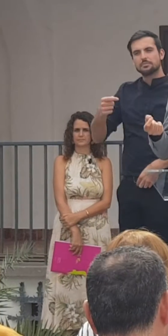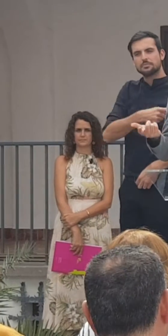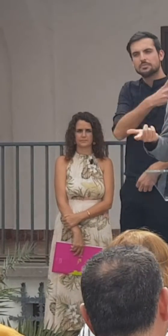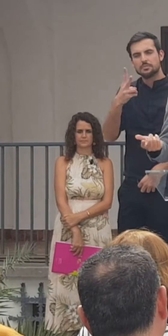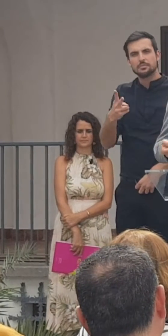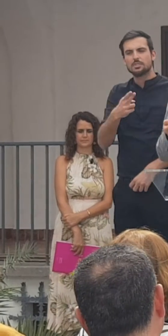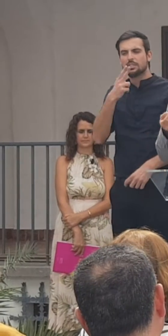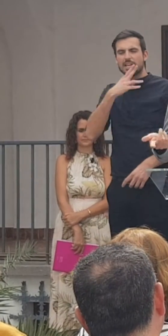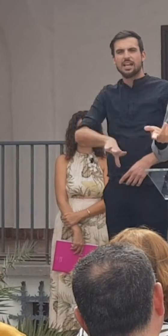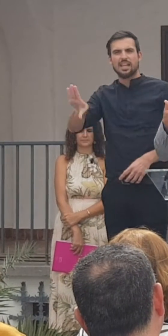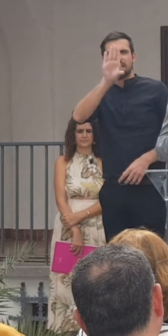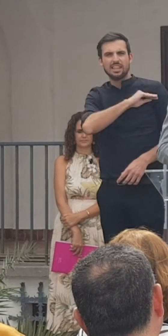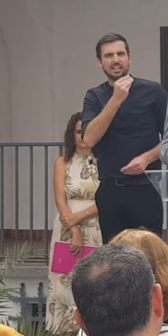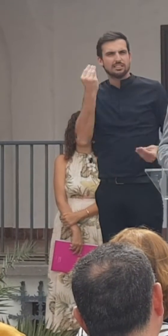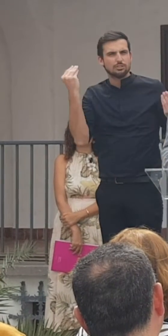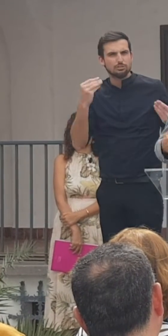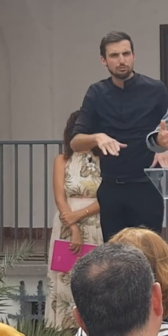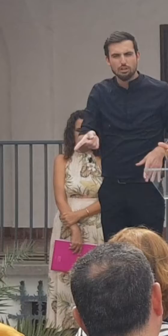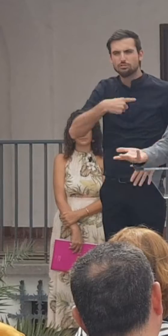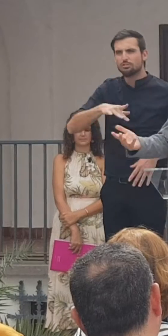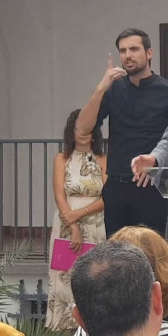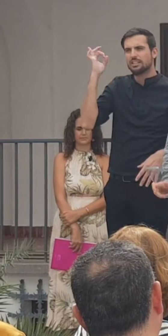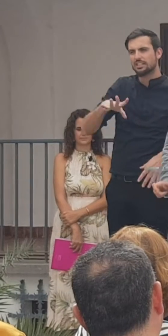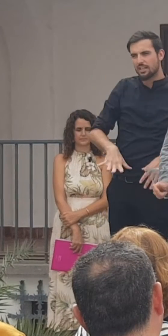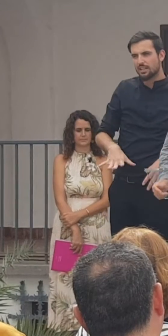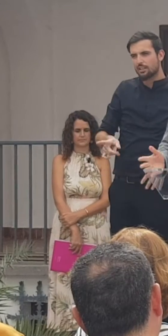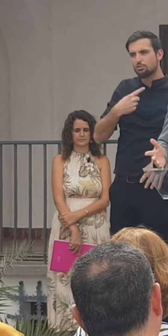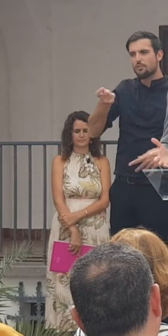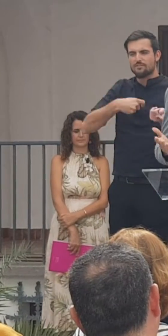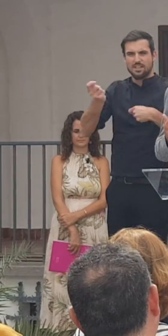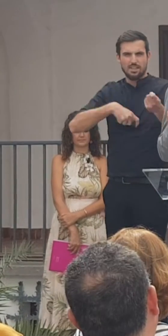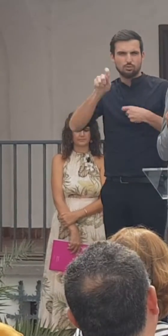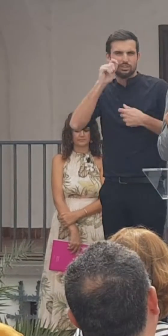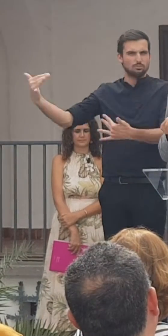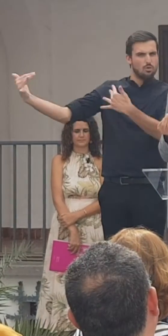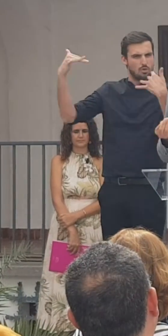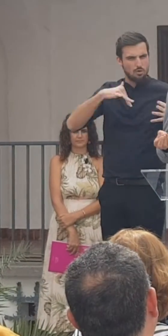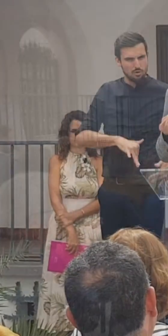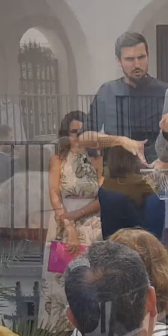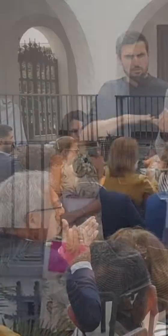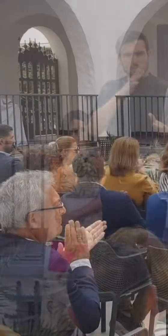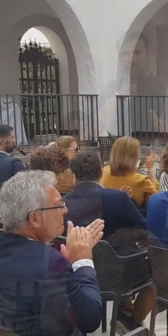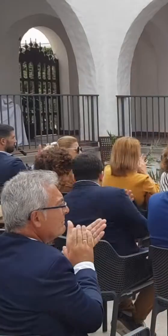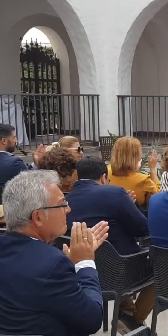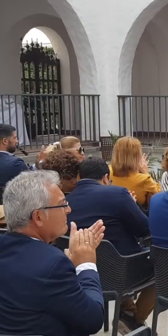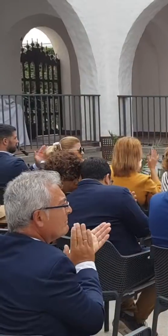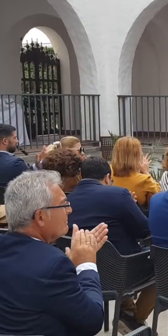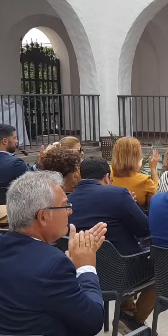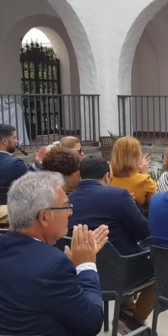la historia, la singularidad de lo que nosotros somos. Eso es lo que queremos entender. Eso es por lo que queremos que se nos identifique.